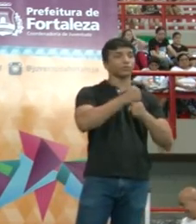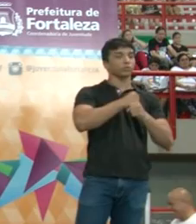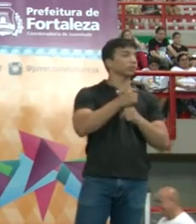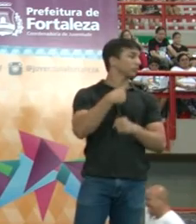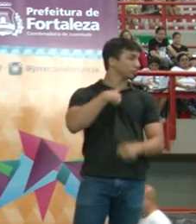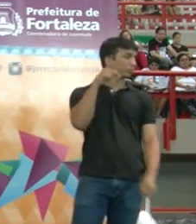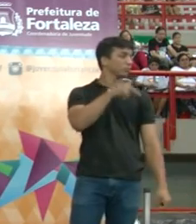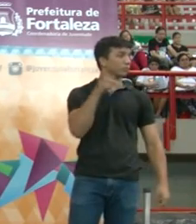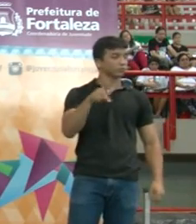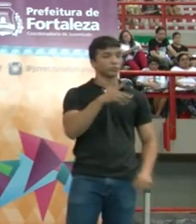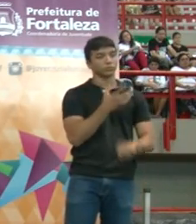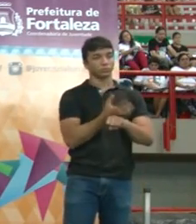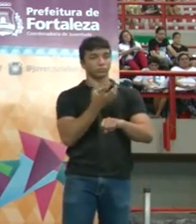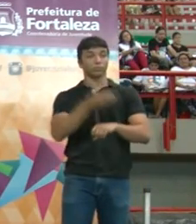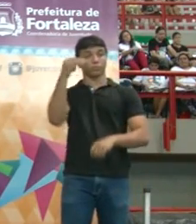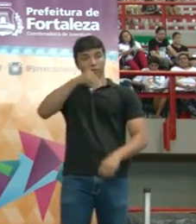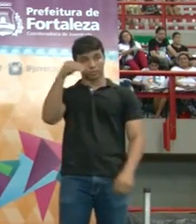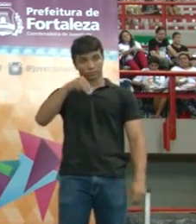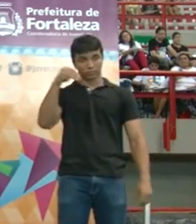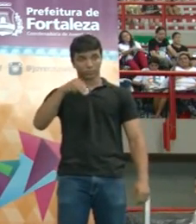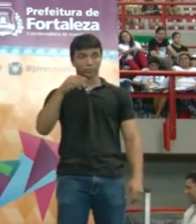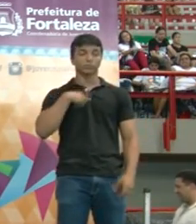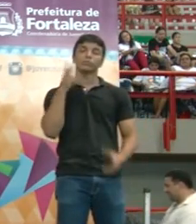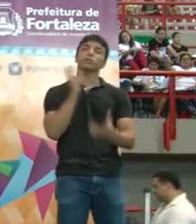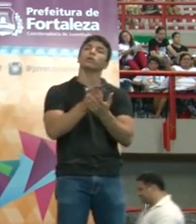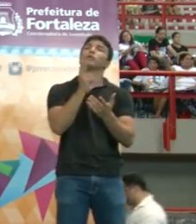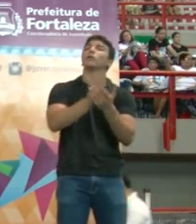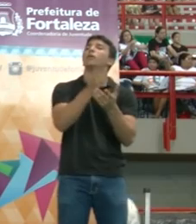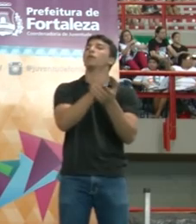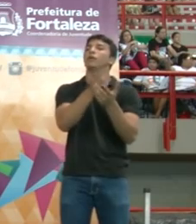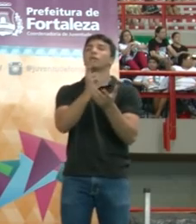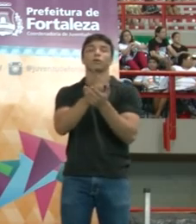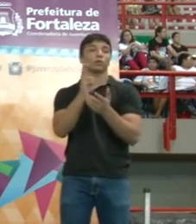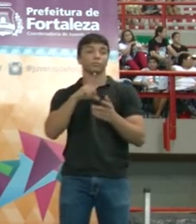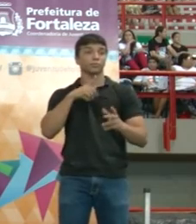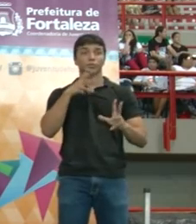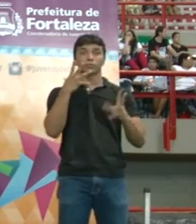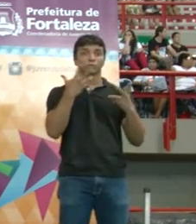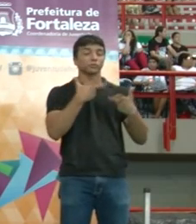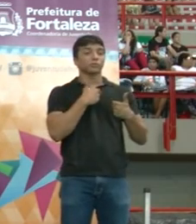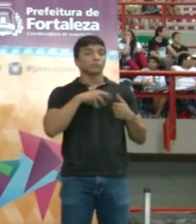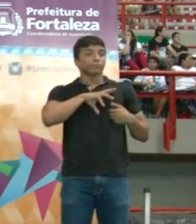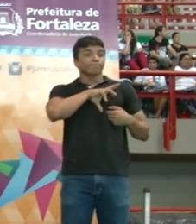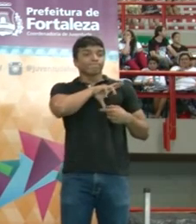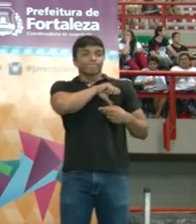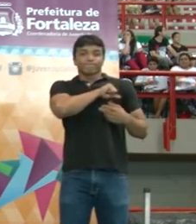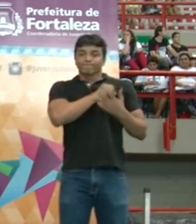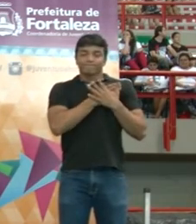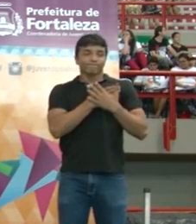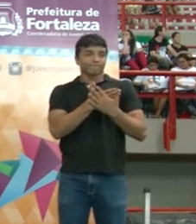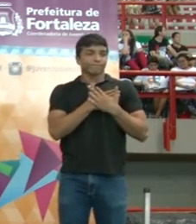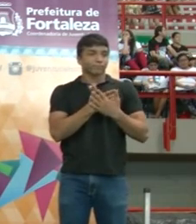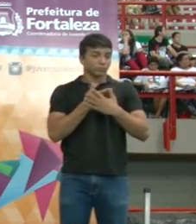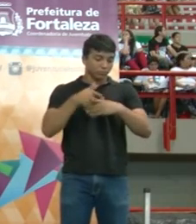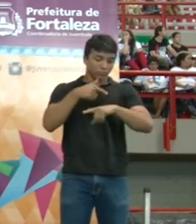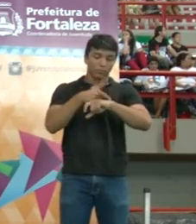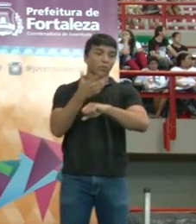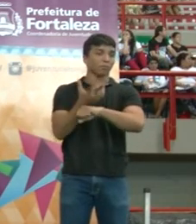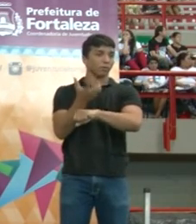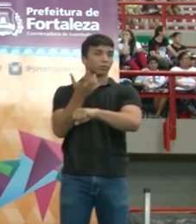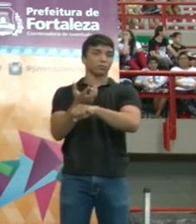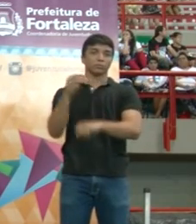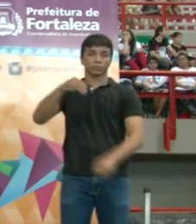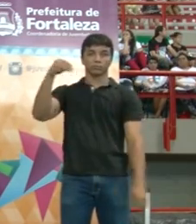como professor de matemática. Sempre foi a disciplina que eu gostava mais. Eu sempre fui muito bom em